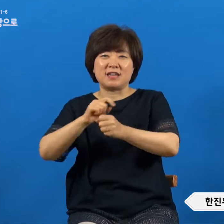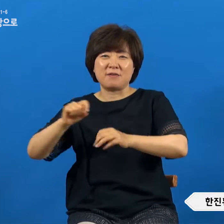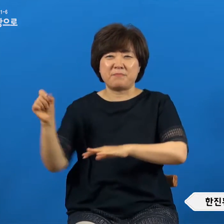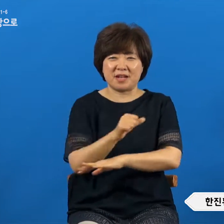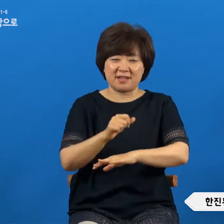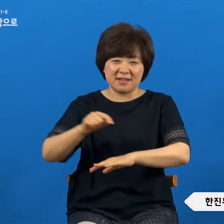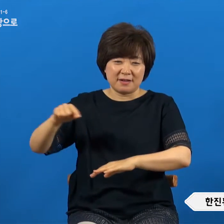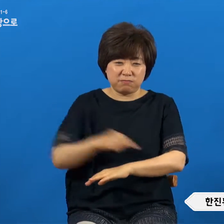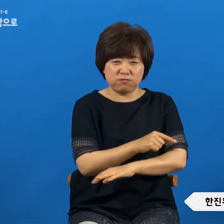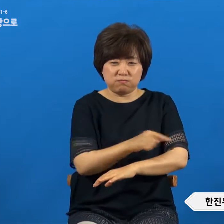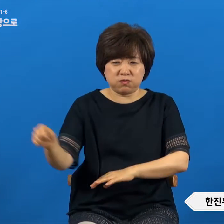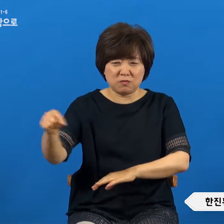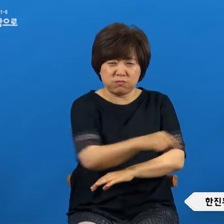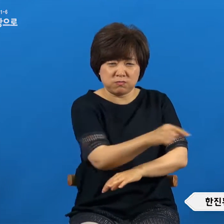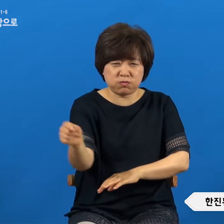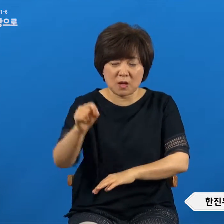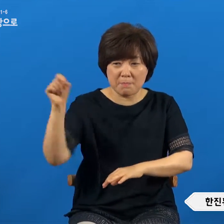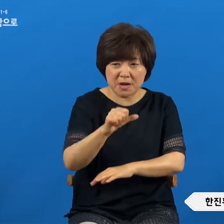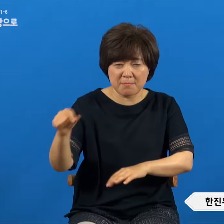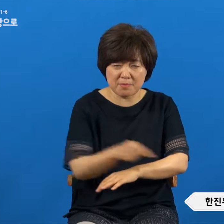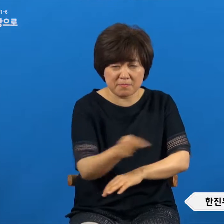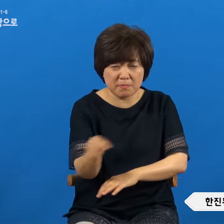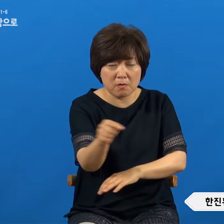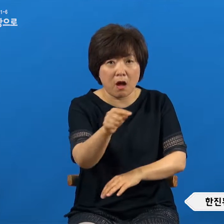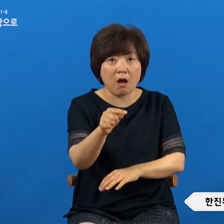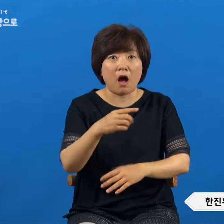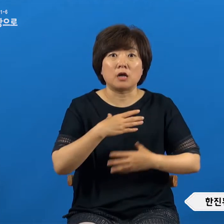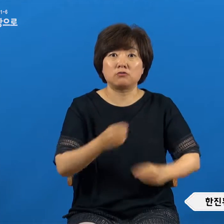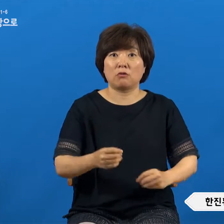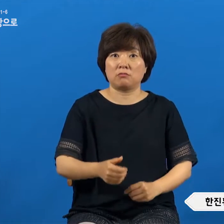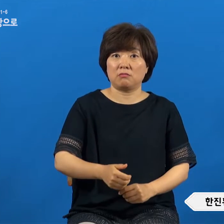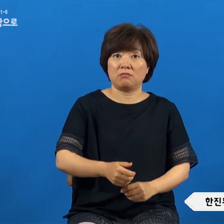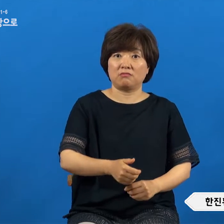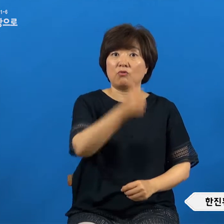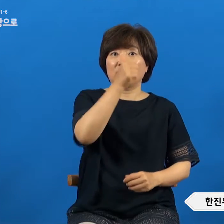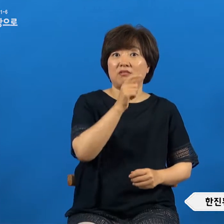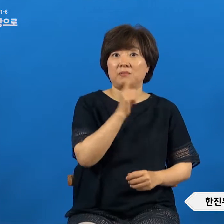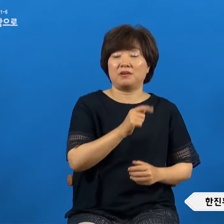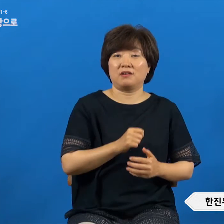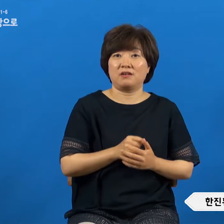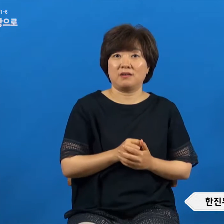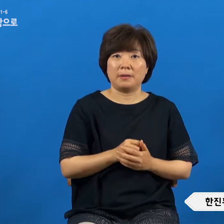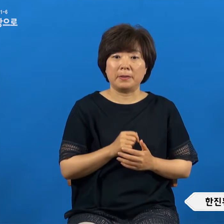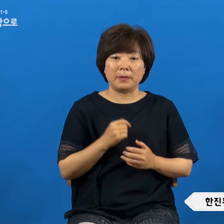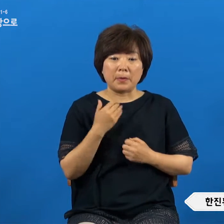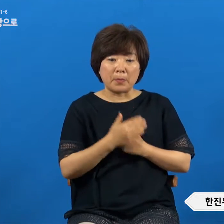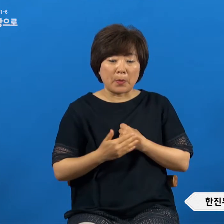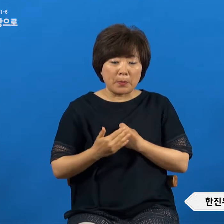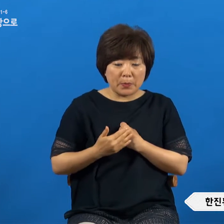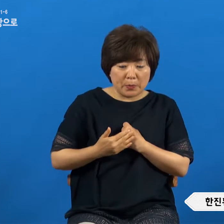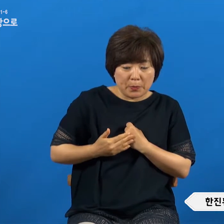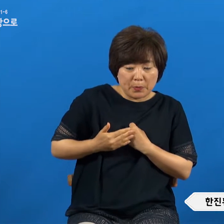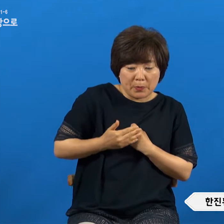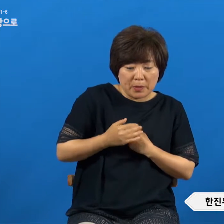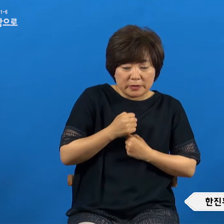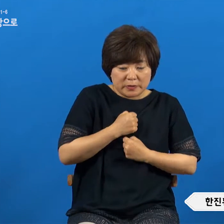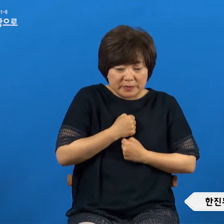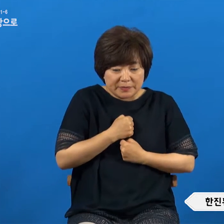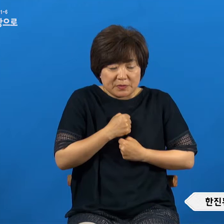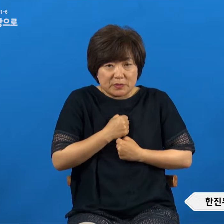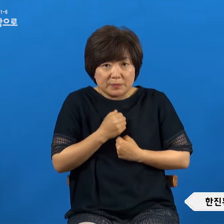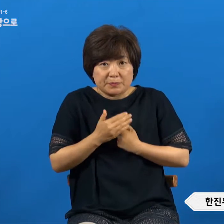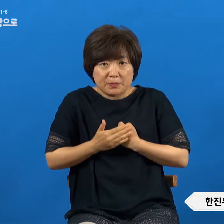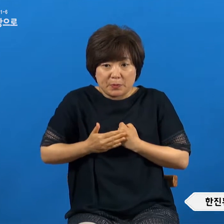때 그때가 오히려 더 안전하다는 것입니다. 몸을 사리면서 조금